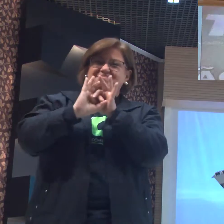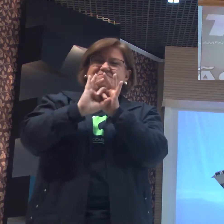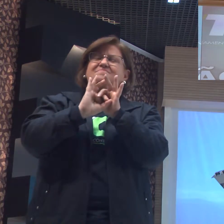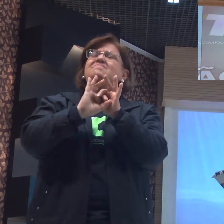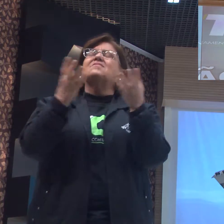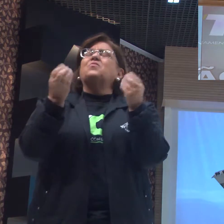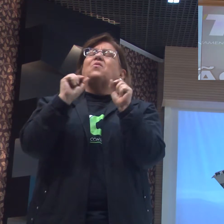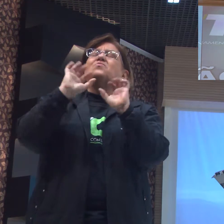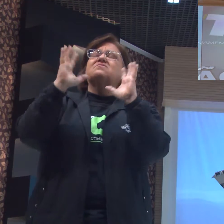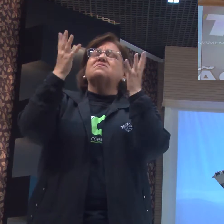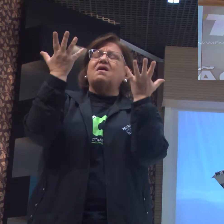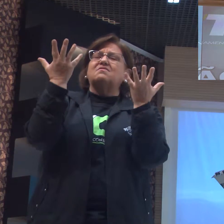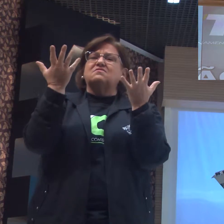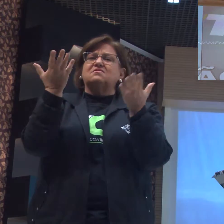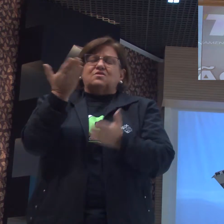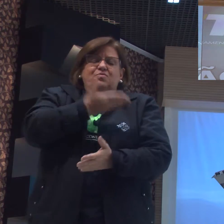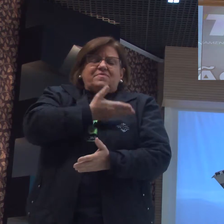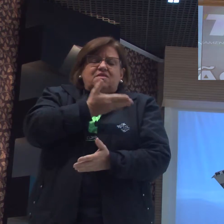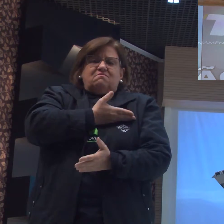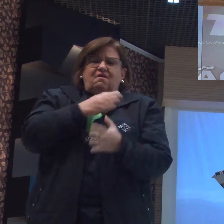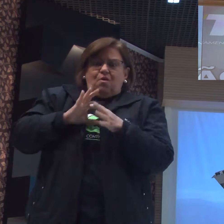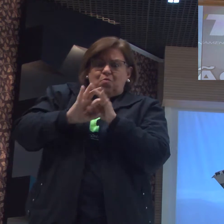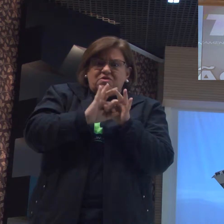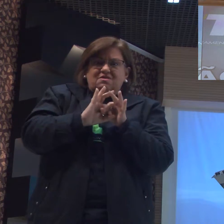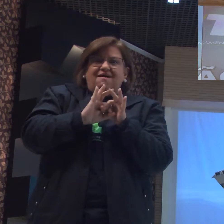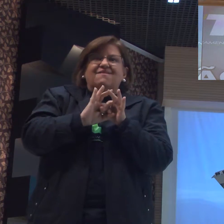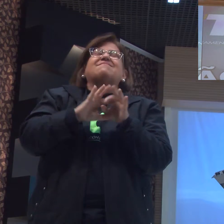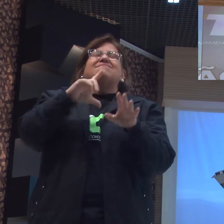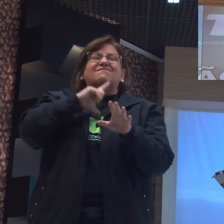É solidariedade. Rima, não rima?